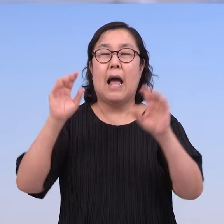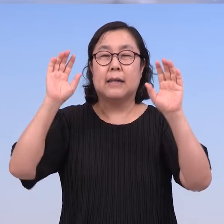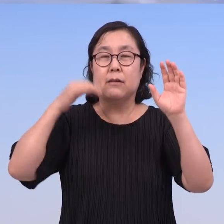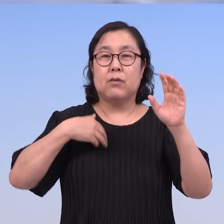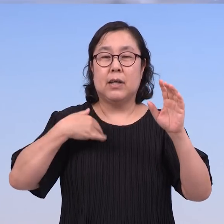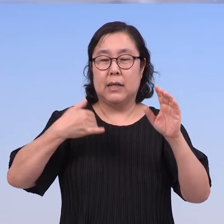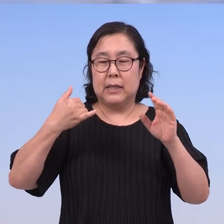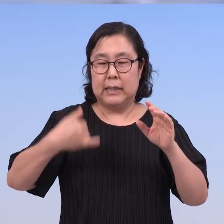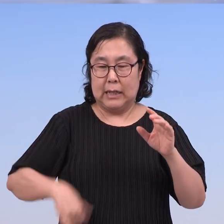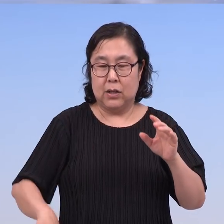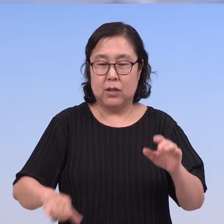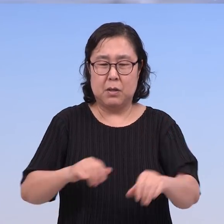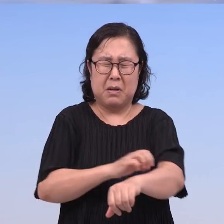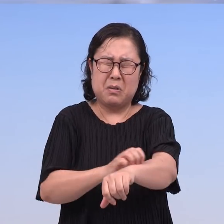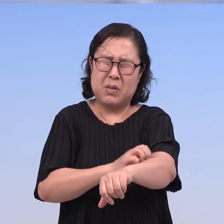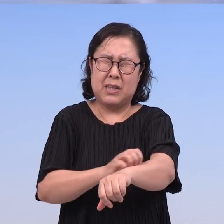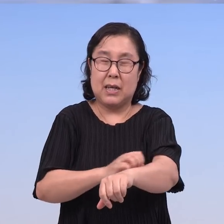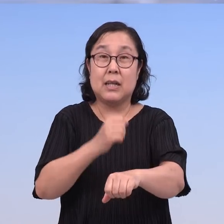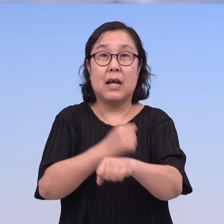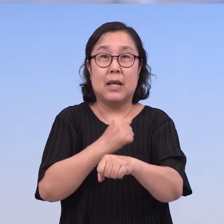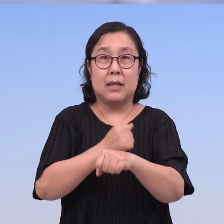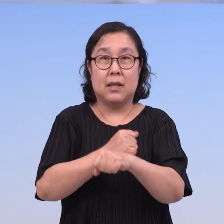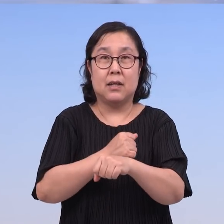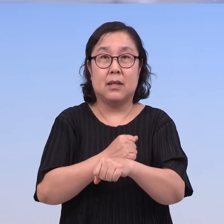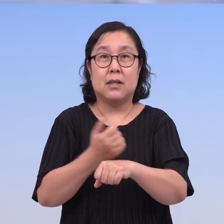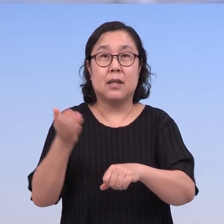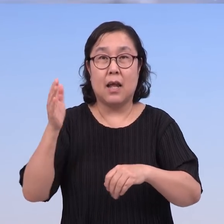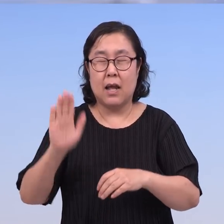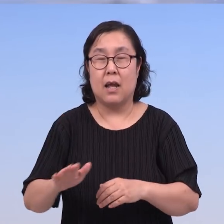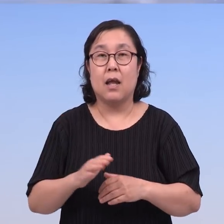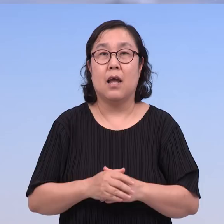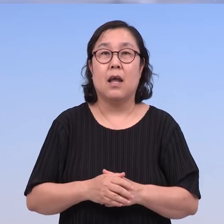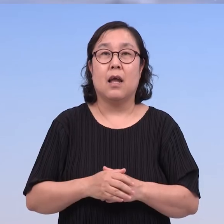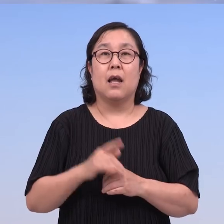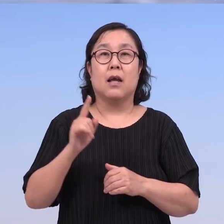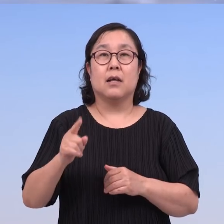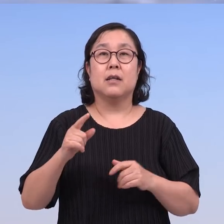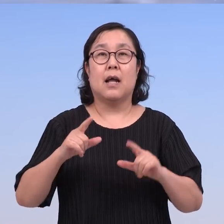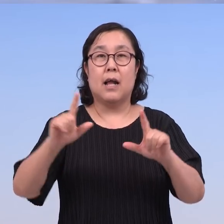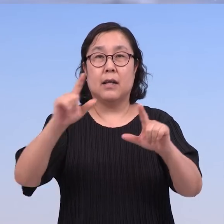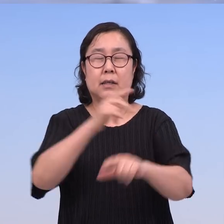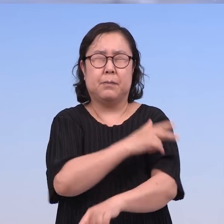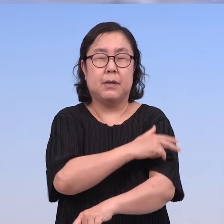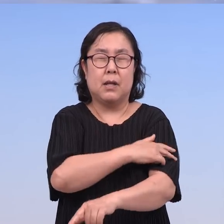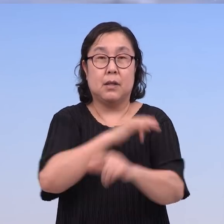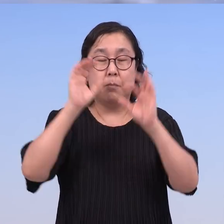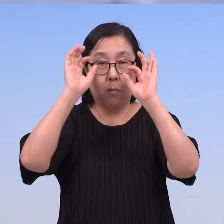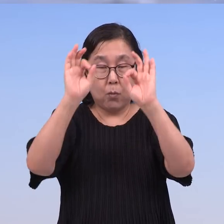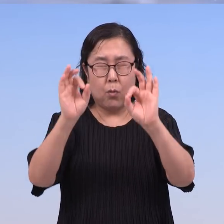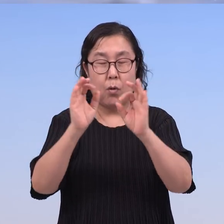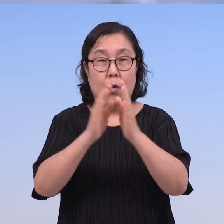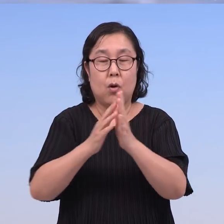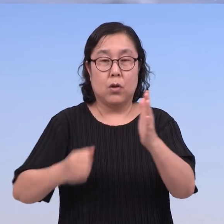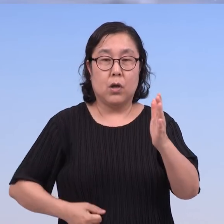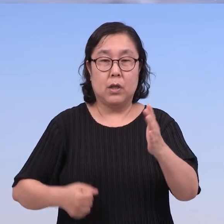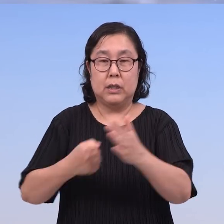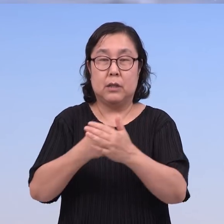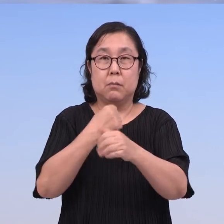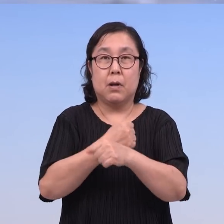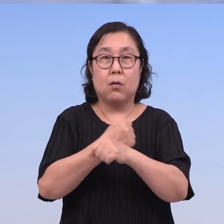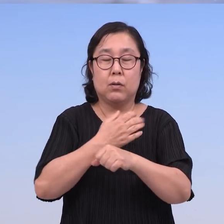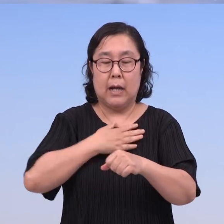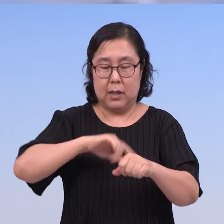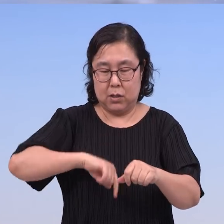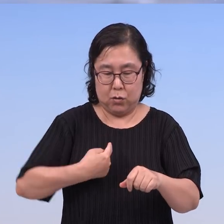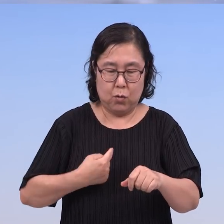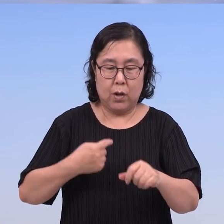몰라요. 그러던 탄수화물 중독 상태였는데 그날 그 집사님 보고 결심하고는 바로 나한테 선포한